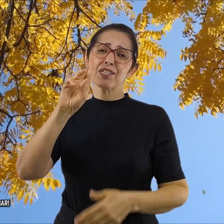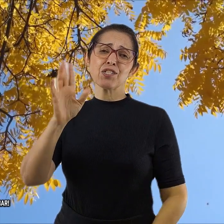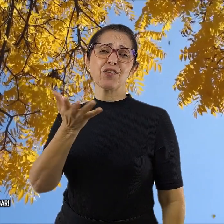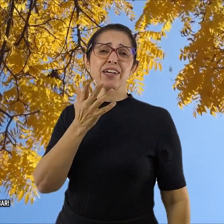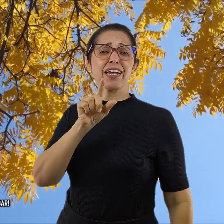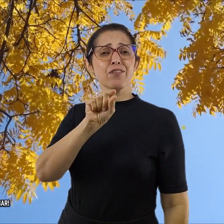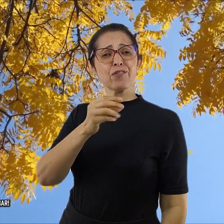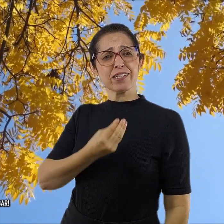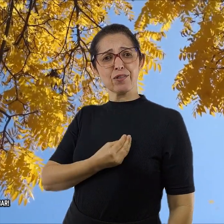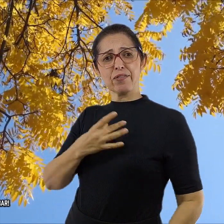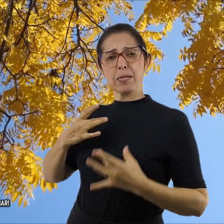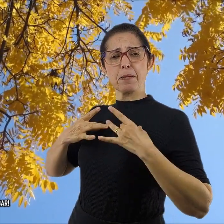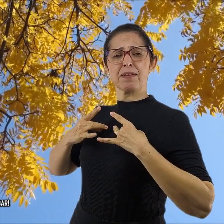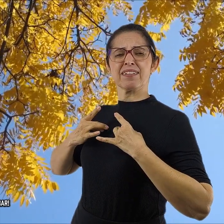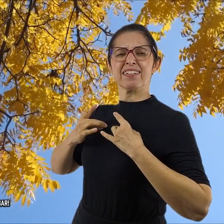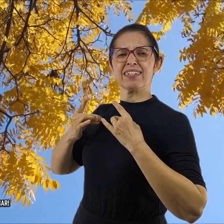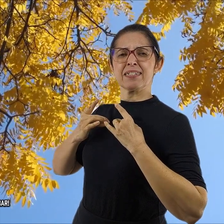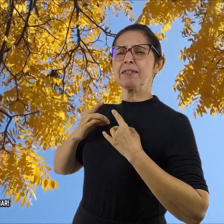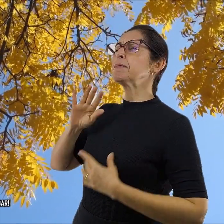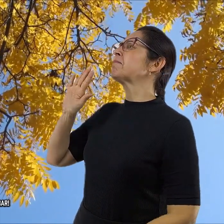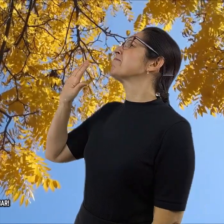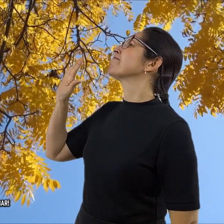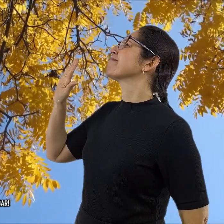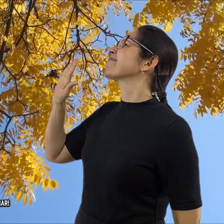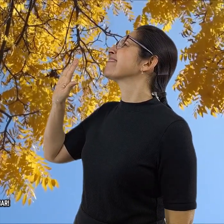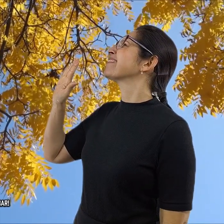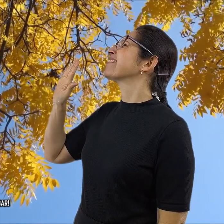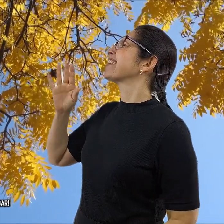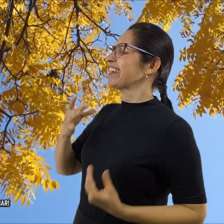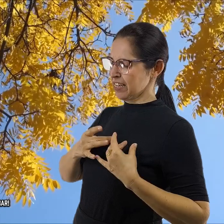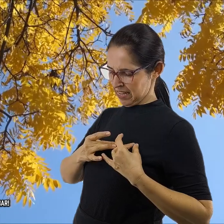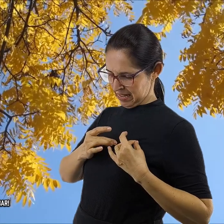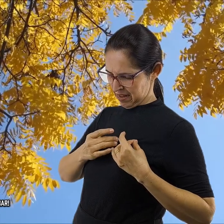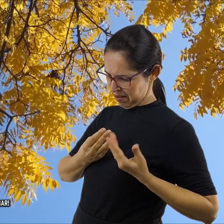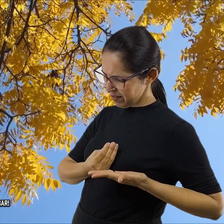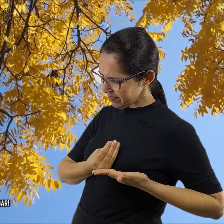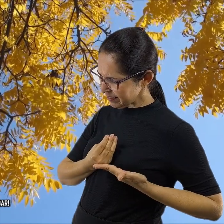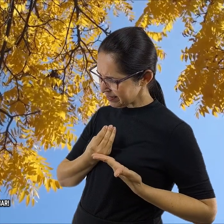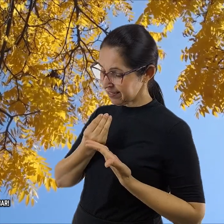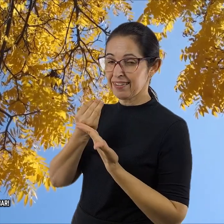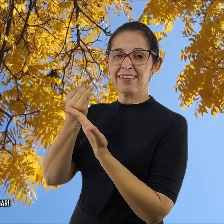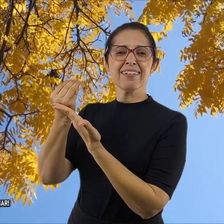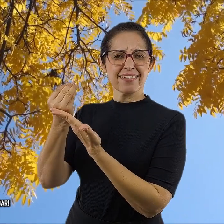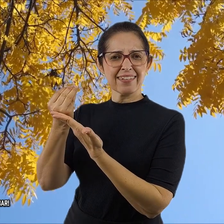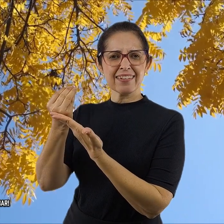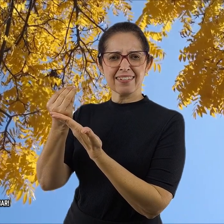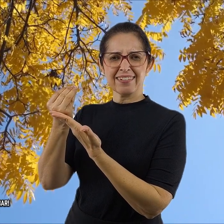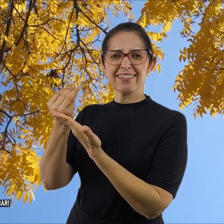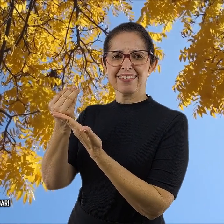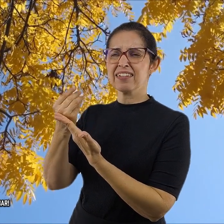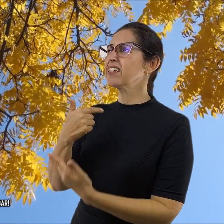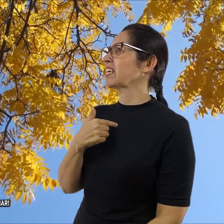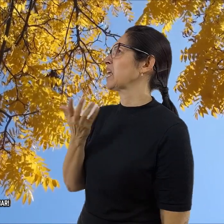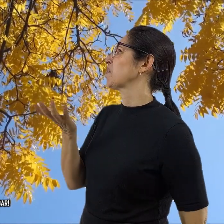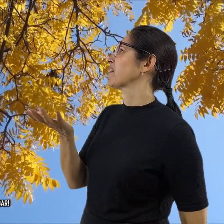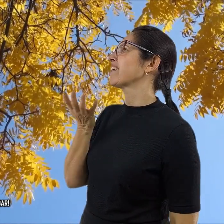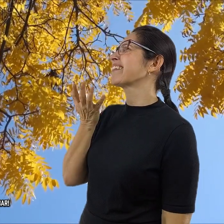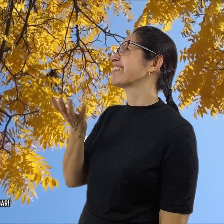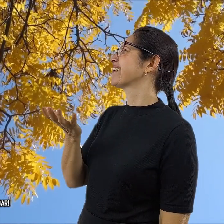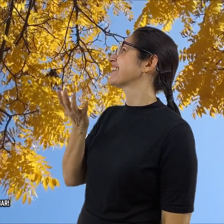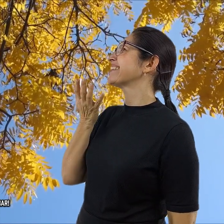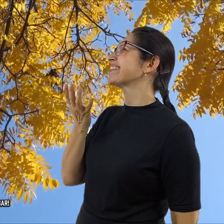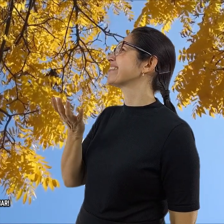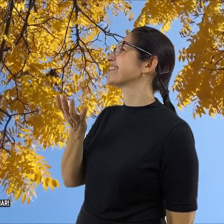dar, é esse se entregar ao Senhor. Senhor, eu quero te